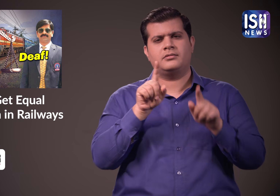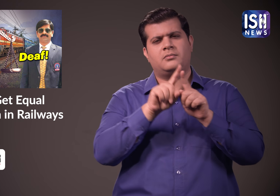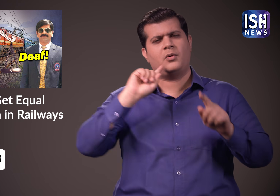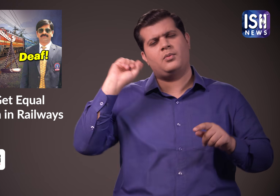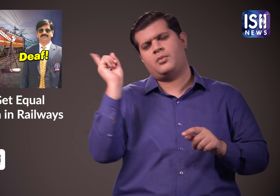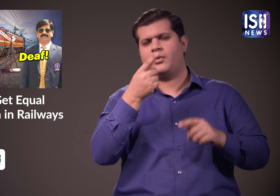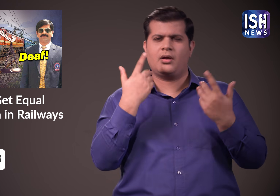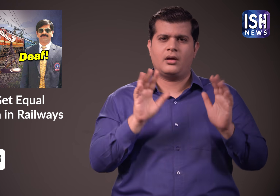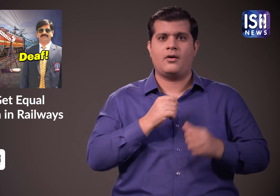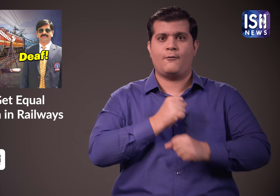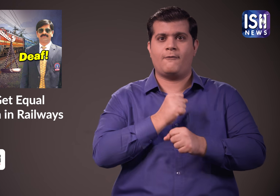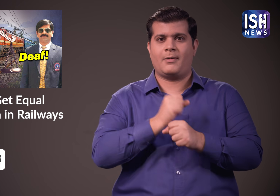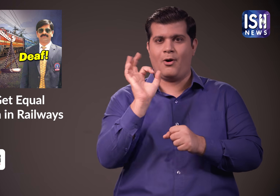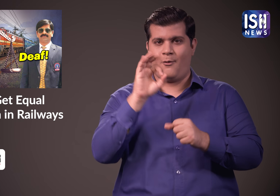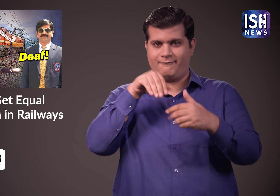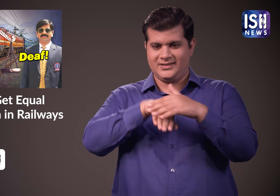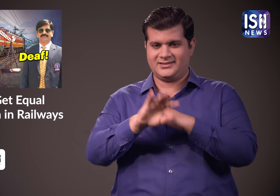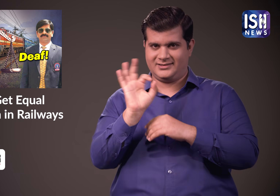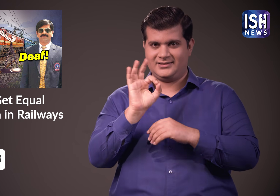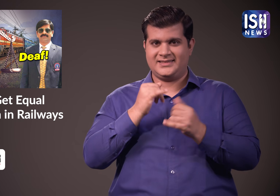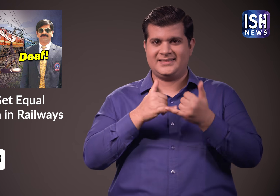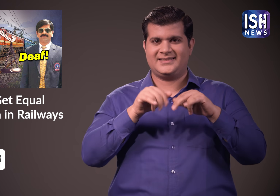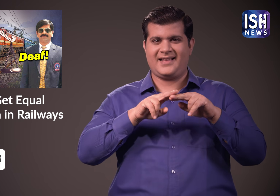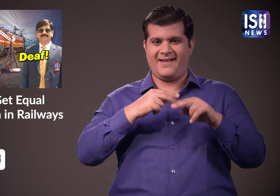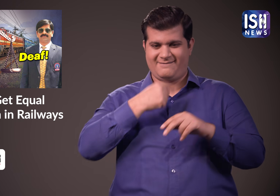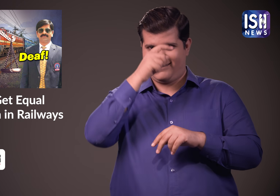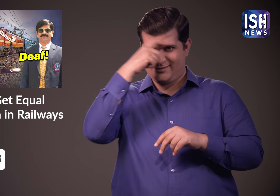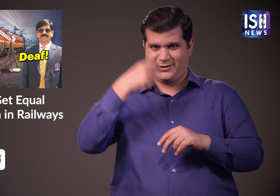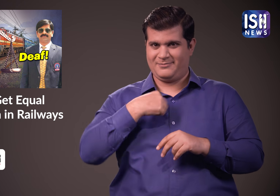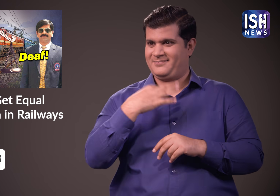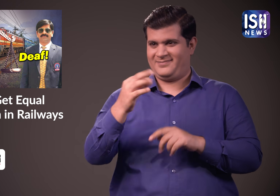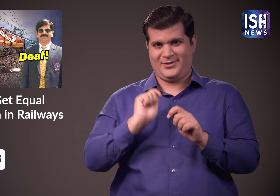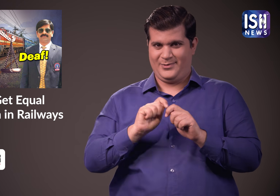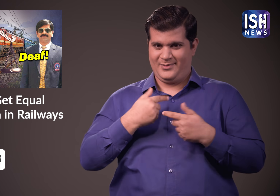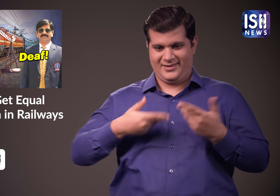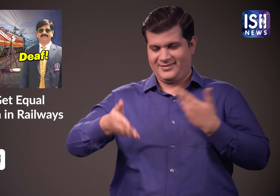ज्यादातर सरकारी दफटरों में कर्मचारी शादी प्यां के दौरान काफी खर्च करते है